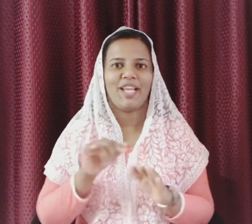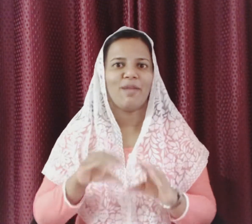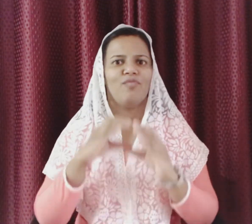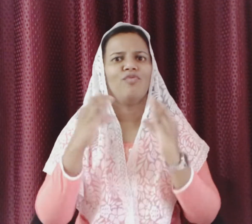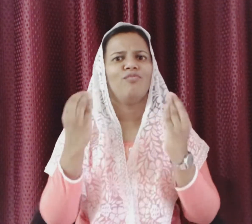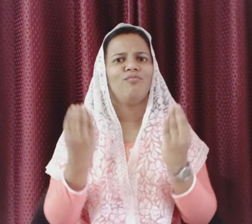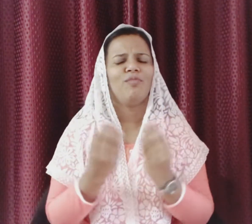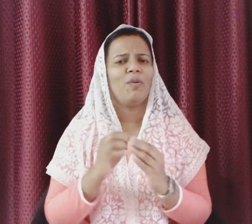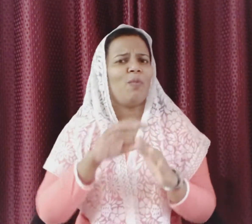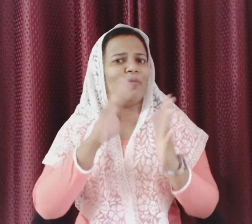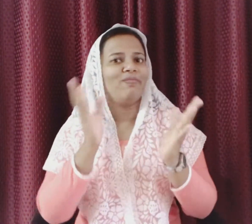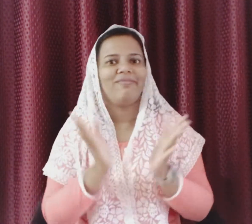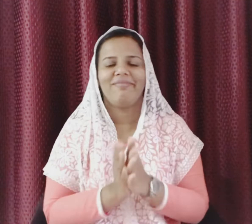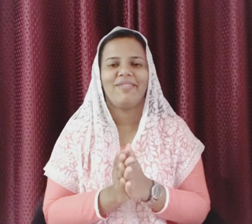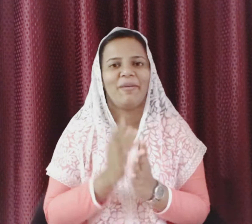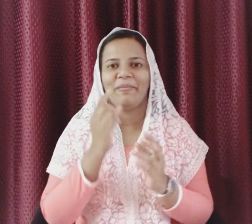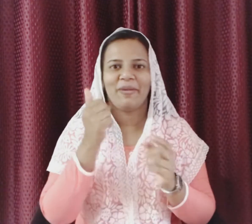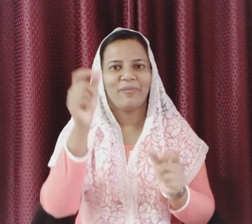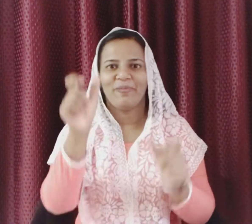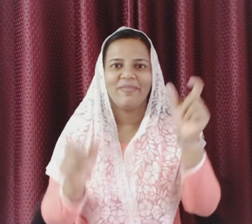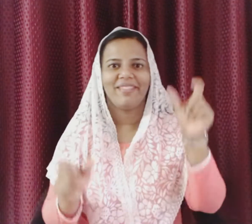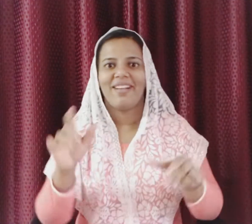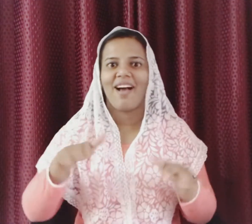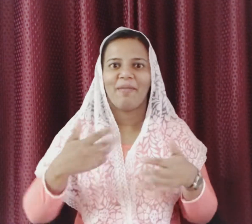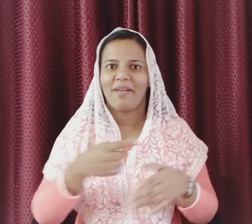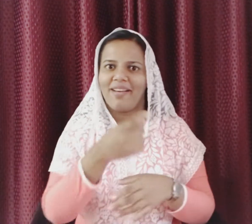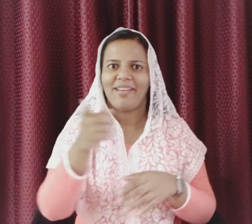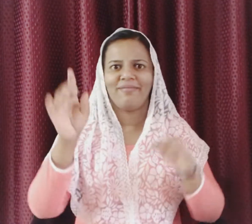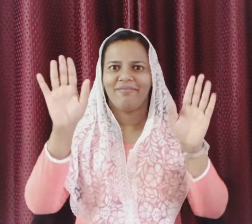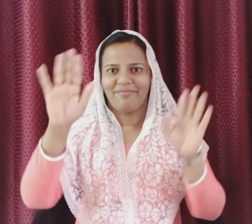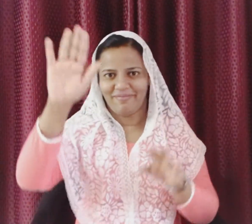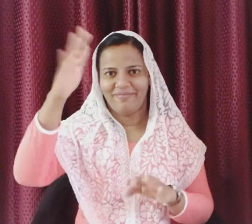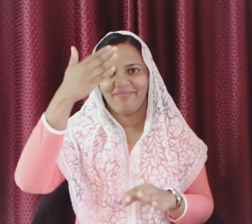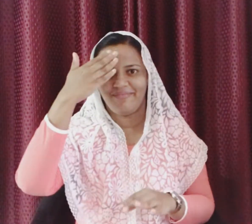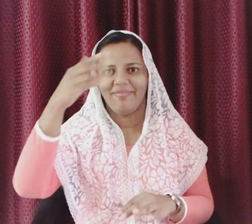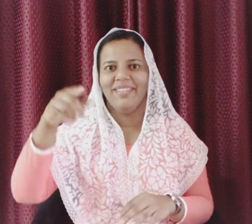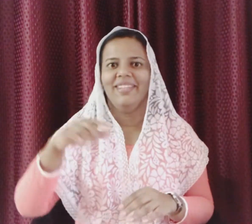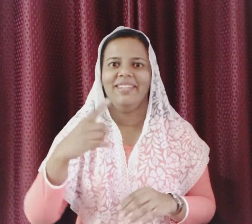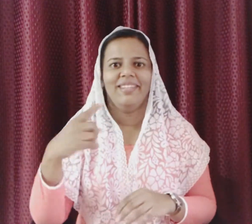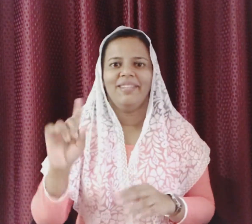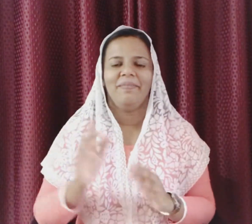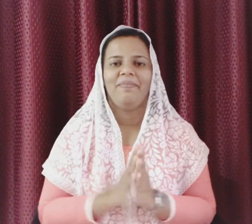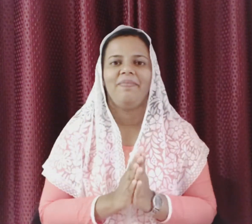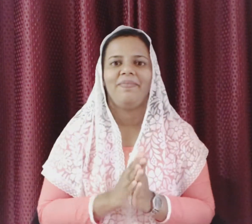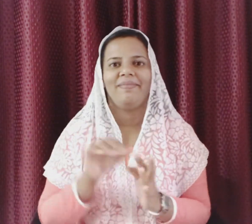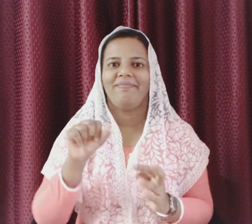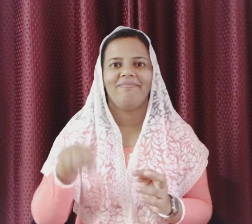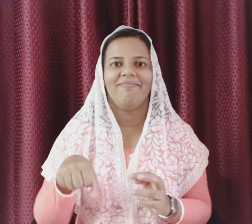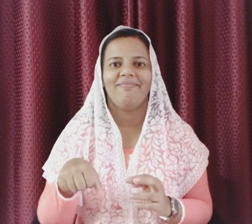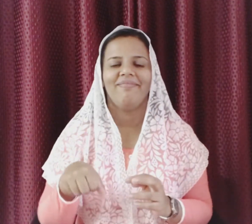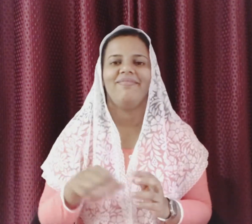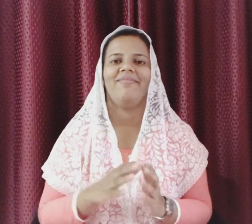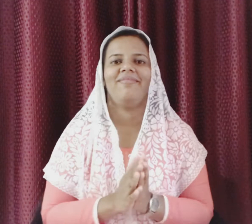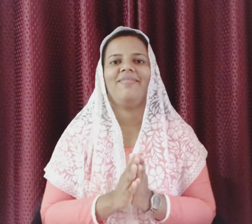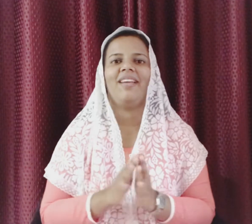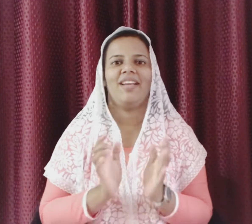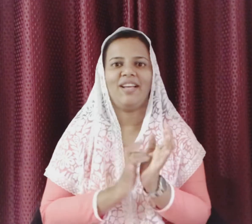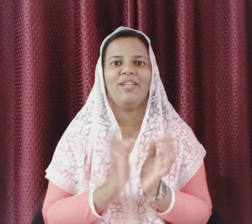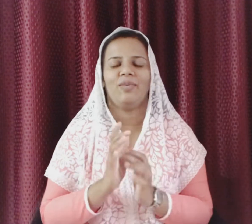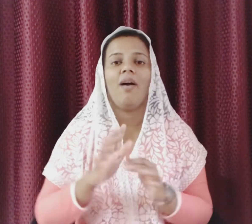ഭൂമിയിൽ ഭൂരിഭാഗം ജനവും. അമേൻ. അങ്ങനെയുള്ള ഒരു കരം ഉയർത്തി ഒരു സ്തോത്രം പറഞ്ഞാട്ടെ. അമേൻ. അത് നിങ്ങൾ അങ്ങനെ ആഗ്രഹിക്കുന്നു എന്ന് കർത്താവിനോട് പറയുക.